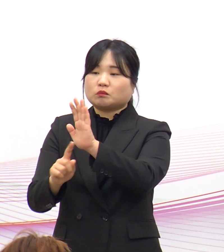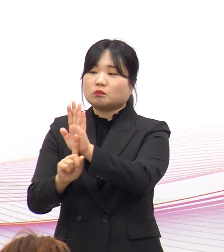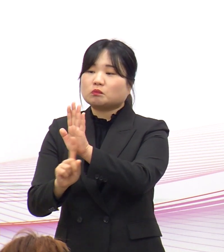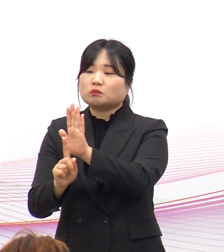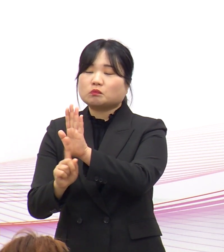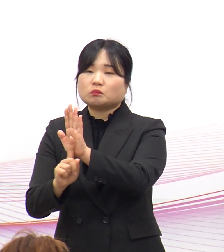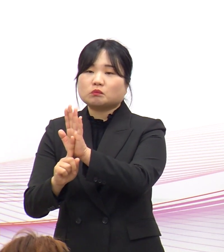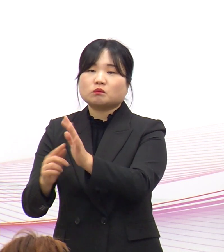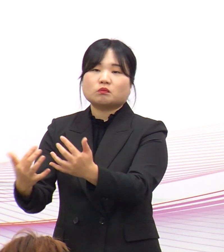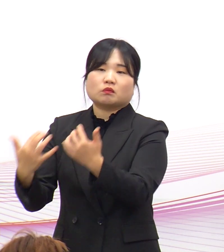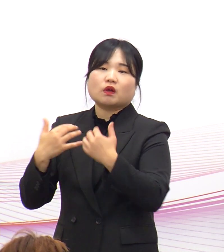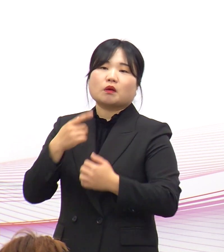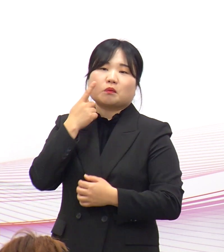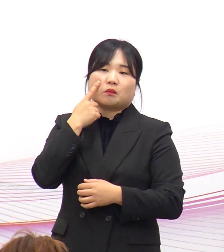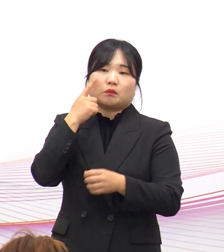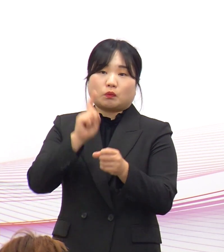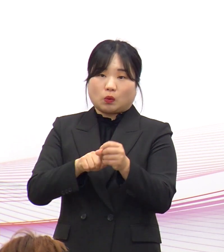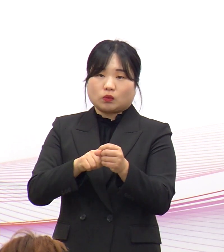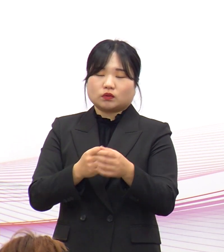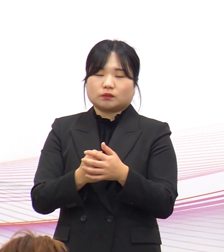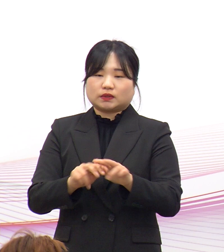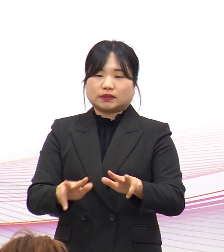신대동에서 문지동이 쌓여 있는